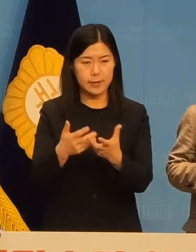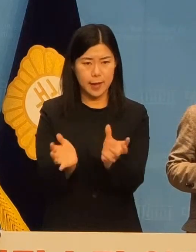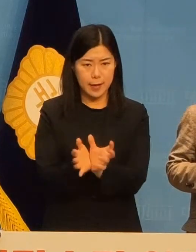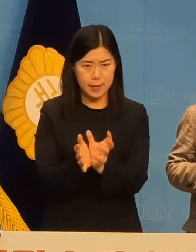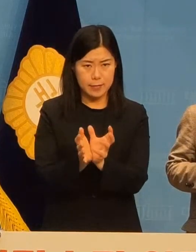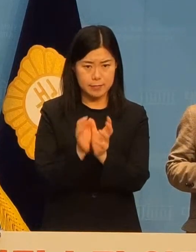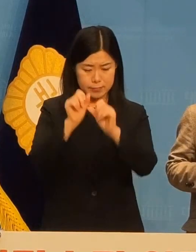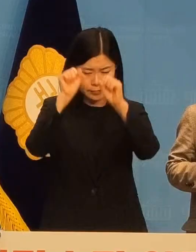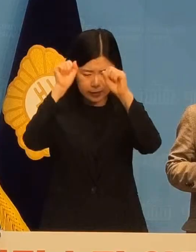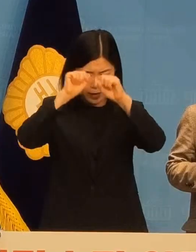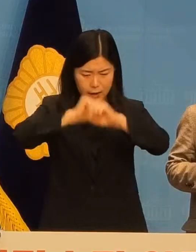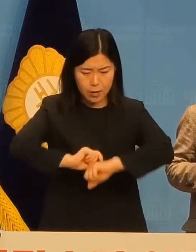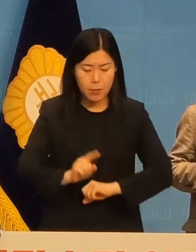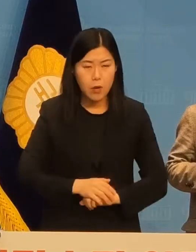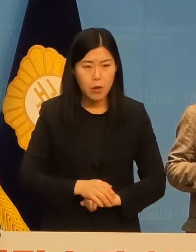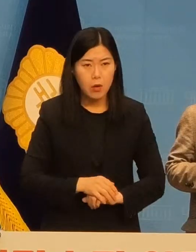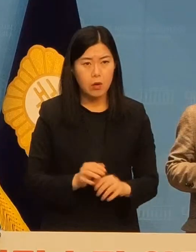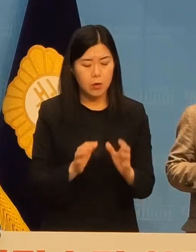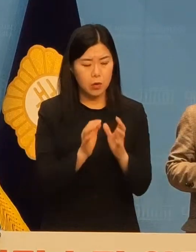것은 국민 전체에게도